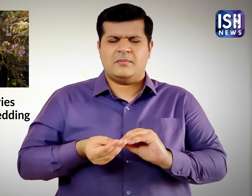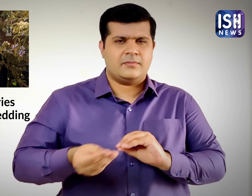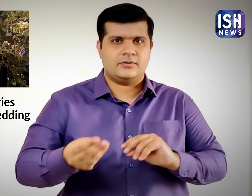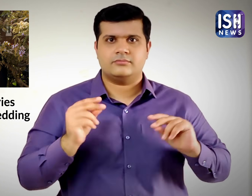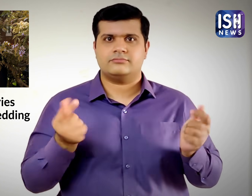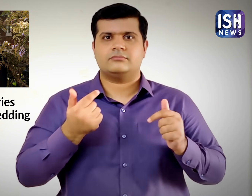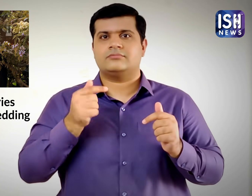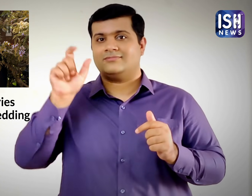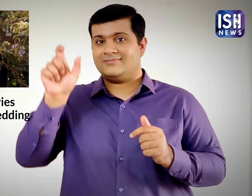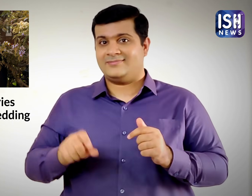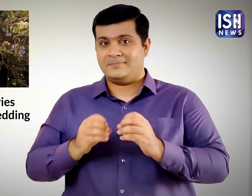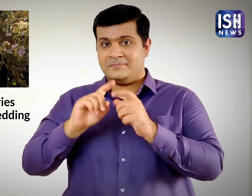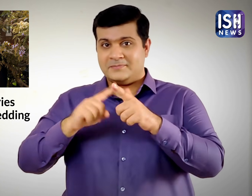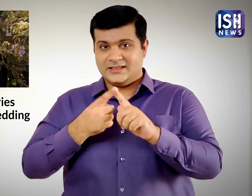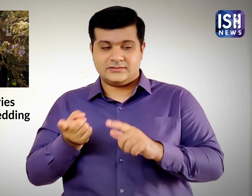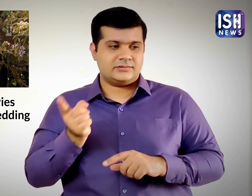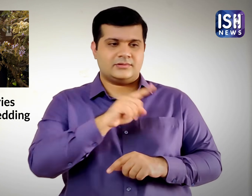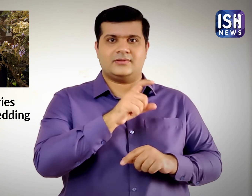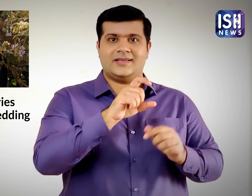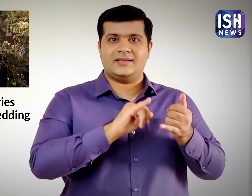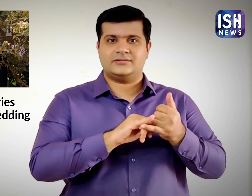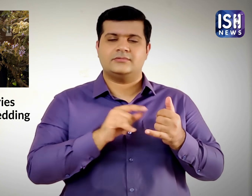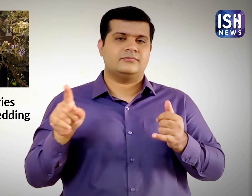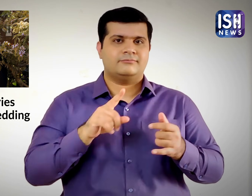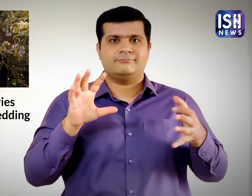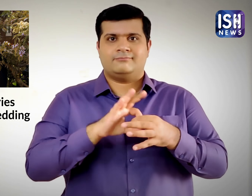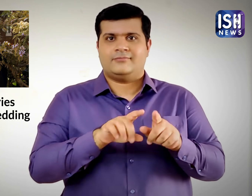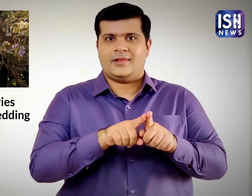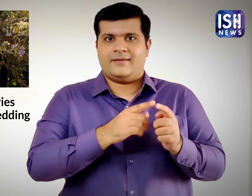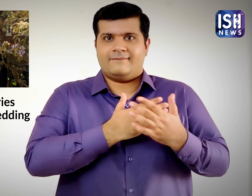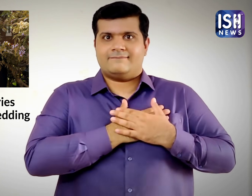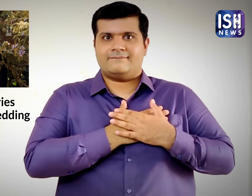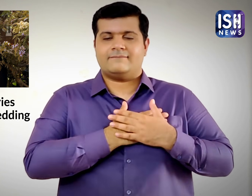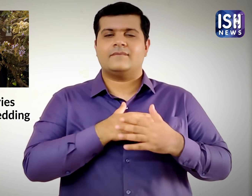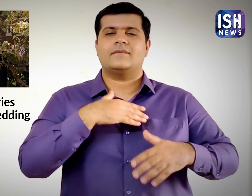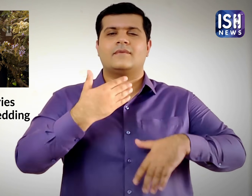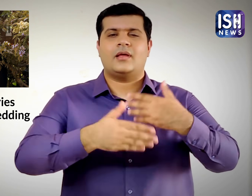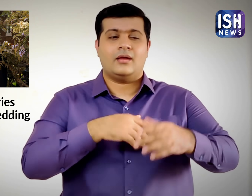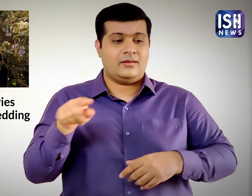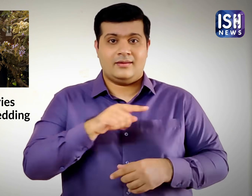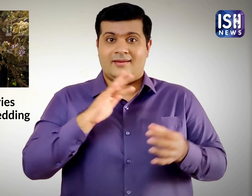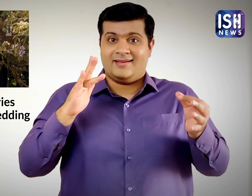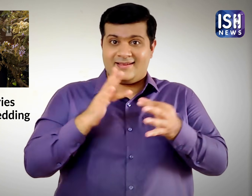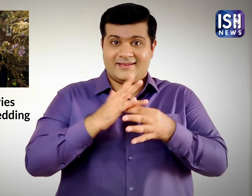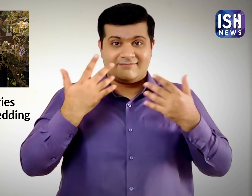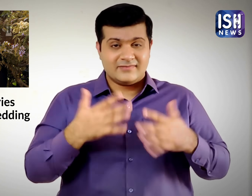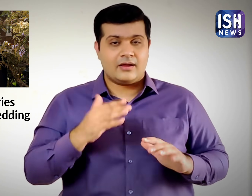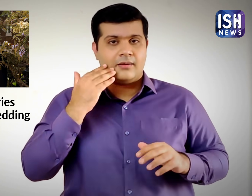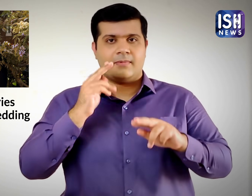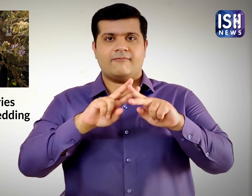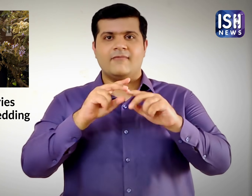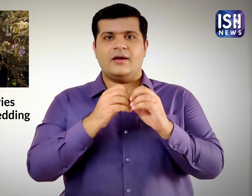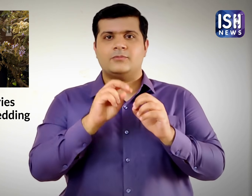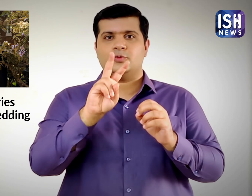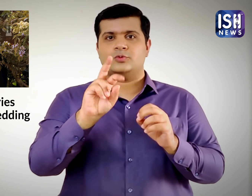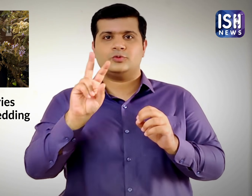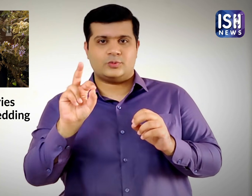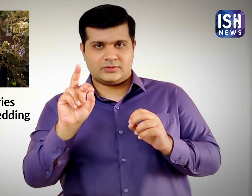जिसके तुरंट बाद 33 वर्षिय सिमिन्स के साथ Johnson के रिष्टा की पुष्टी हुई। दोनों ने फरवरी 2020 में